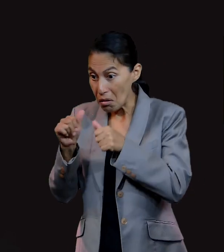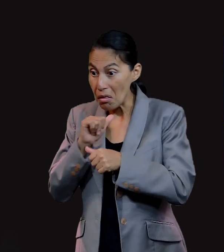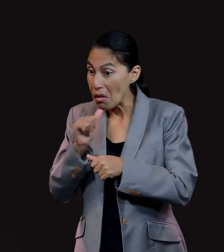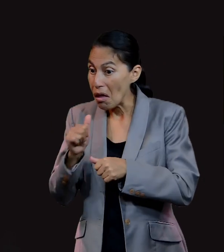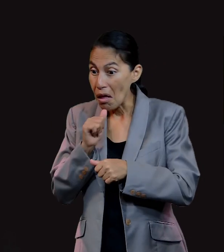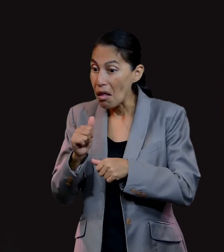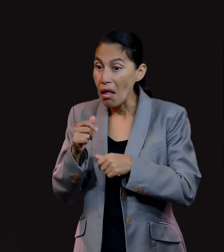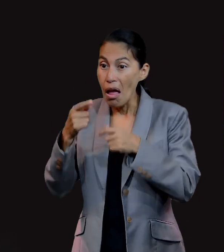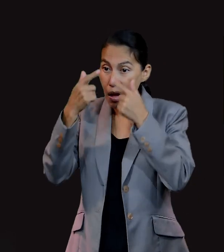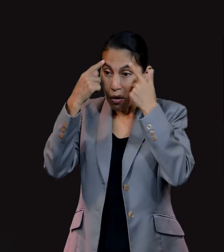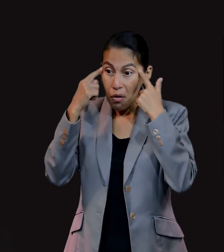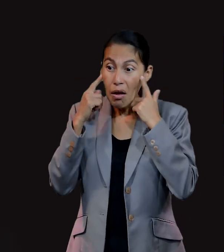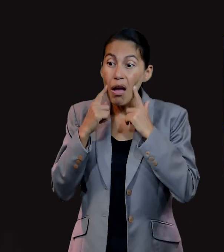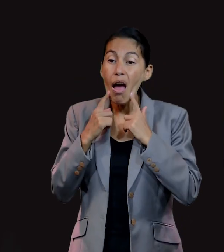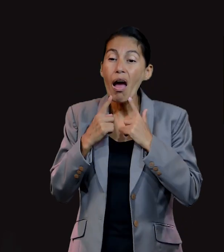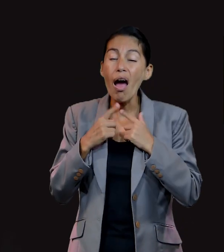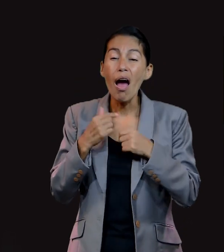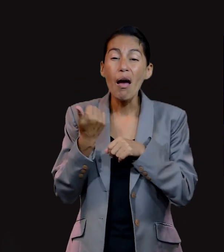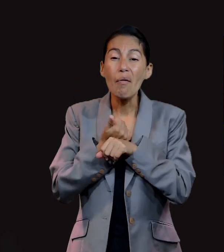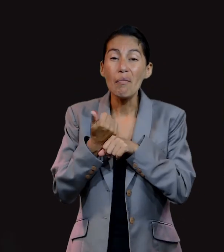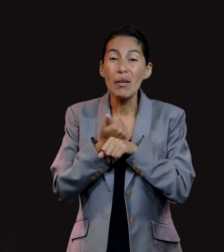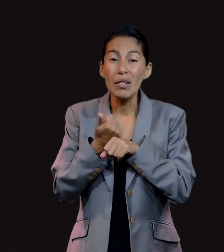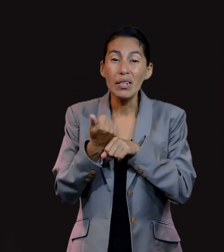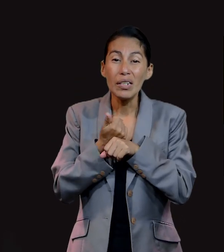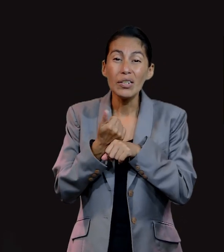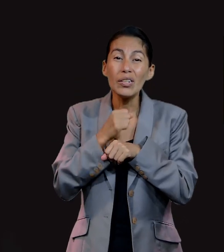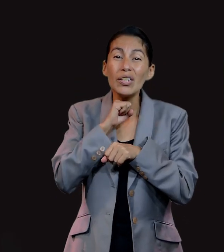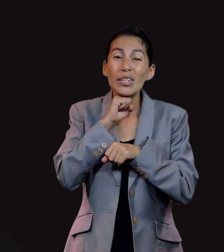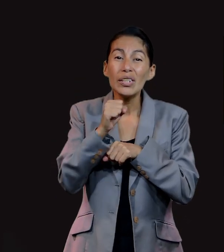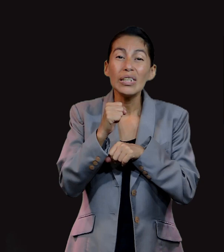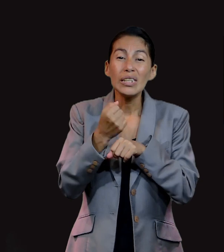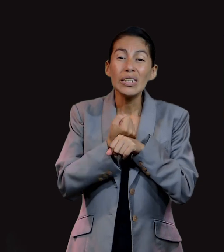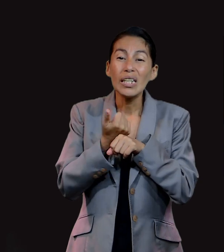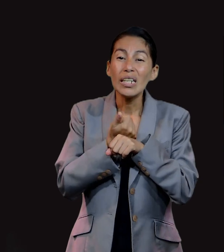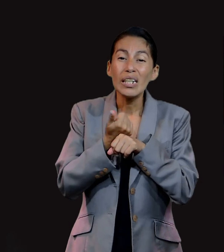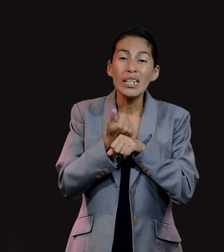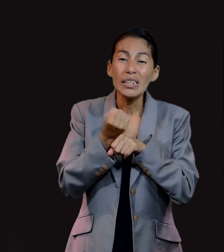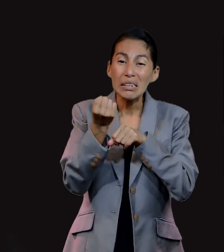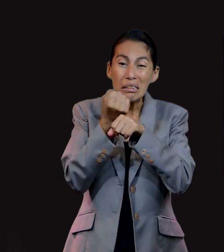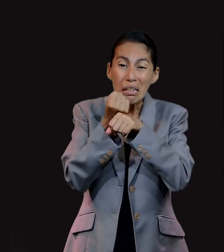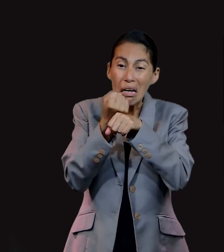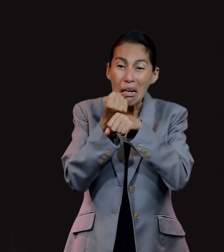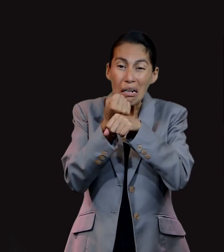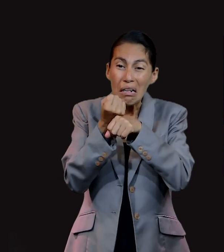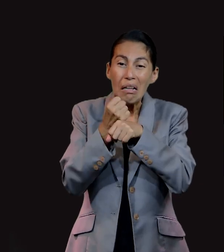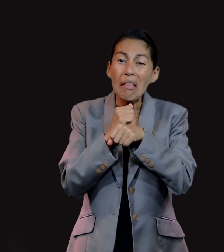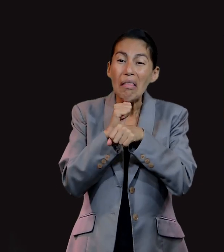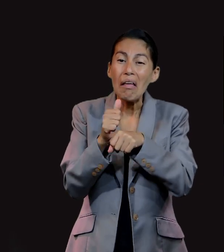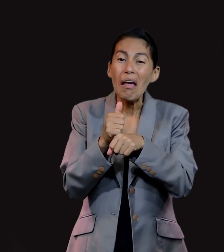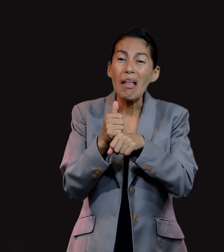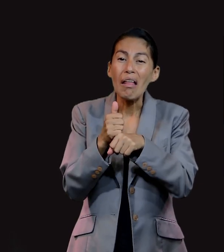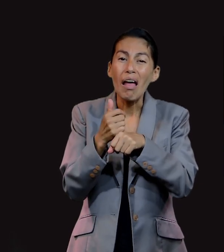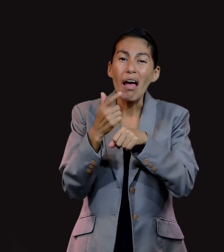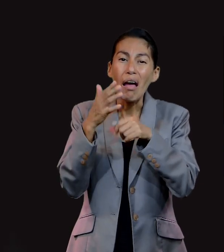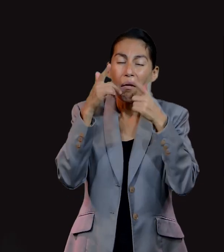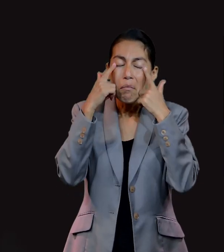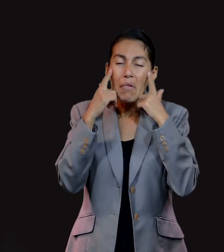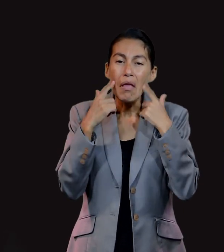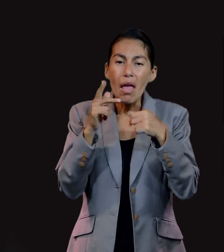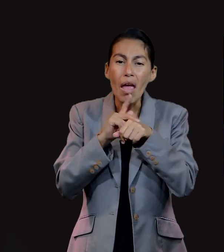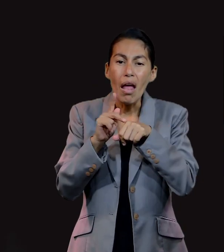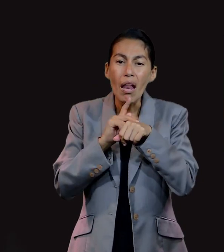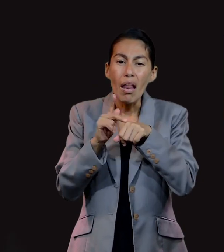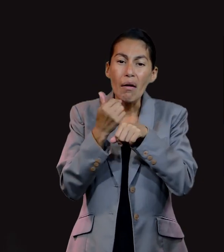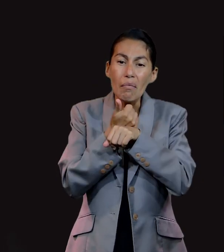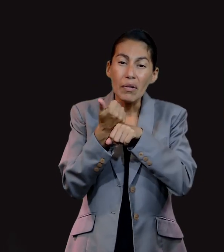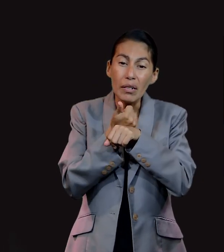cuerpo ya estaba entrando en palidez es decir sin sangre y entonces en shock y dice